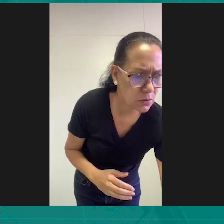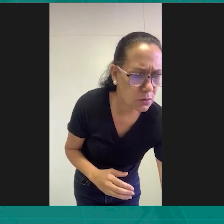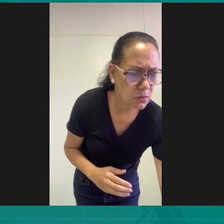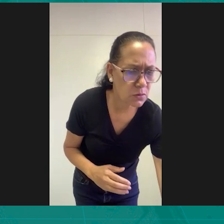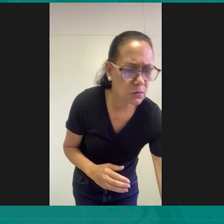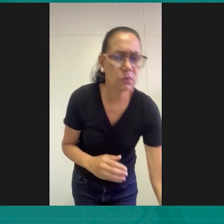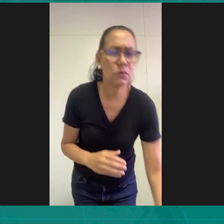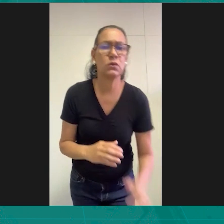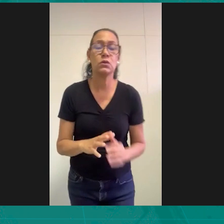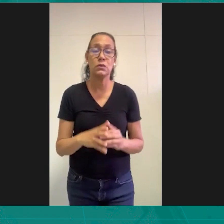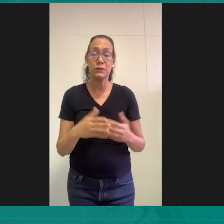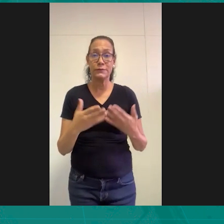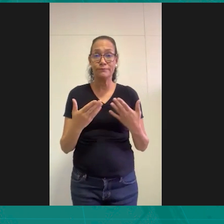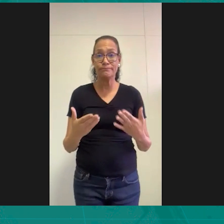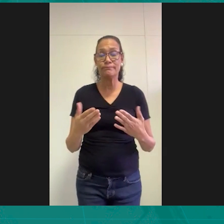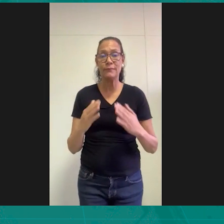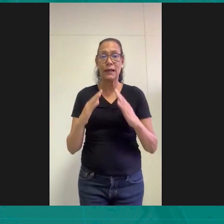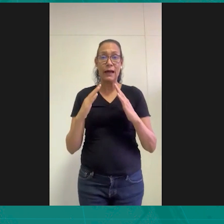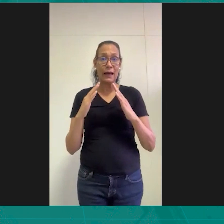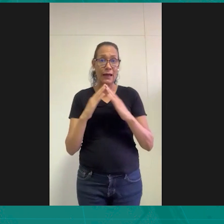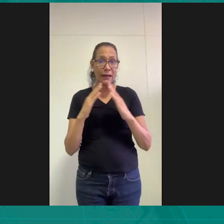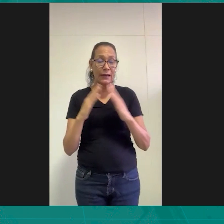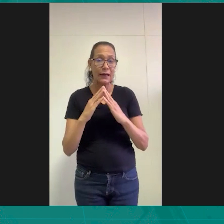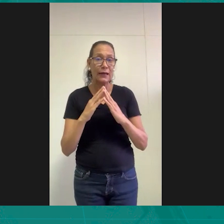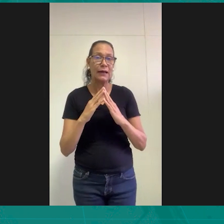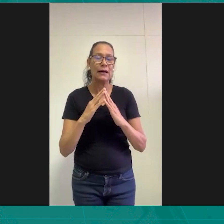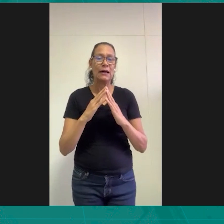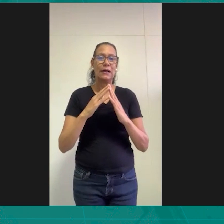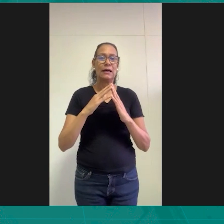a casa de Deus no Antigo Testamento